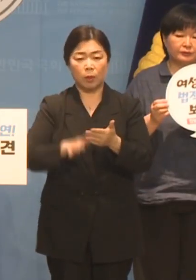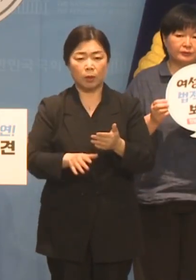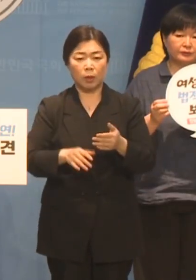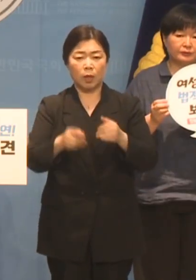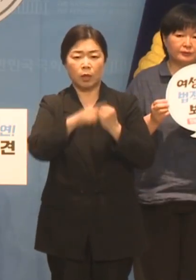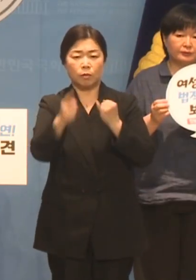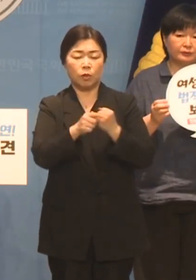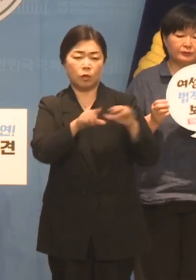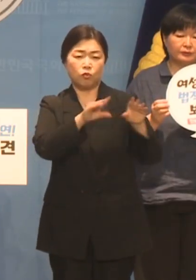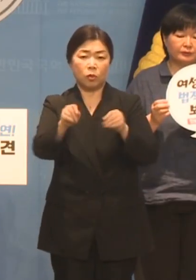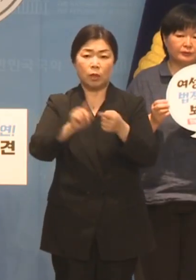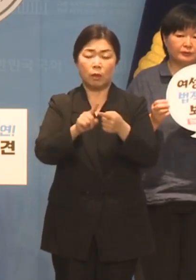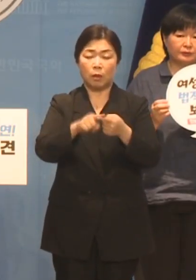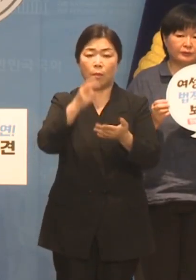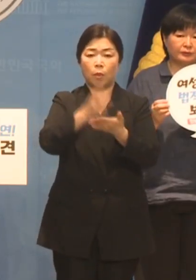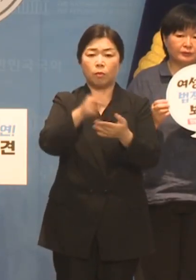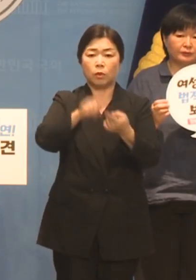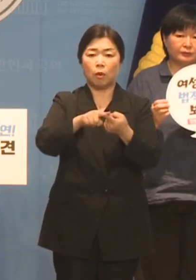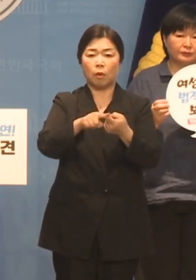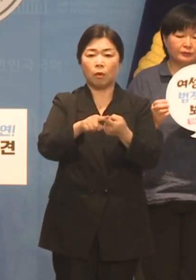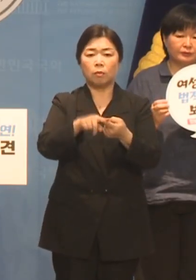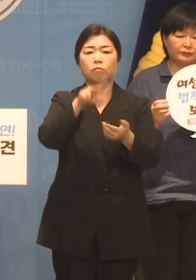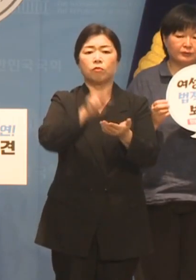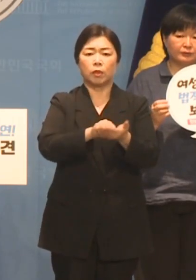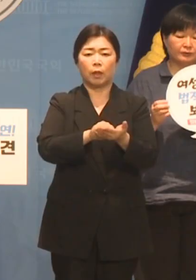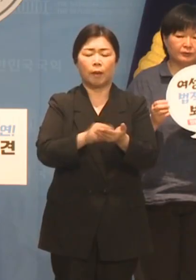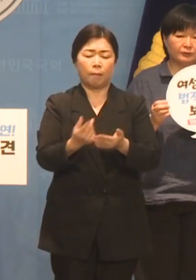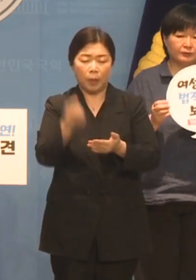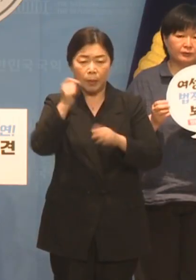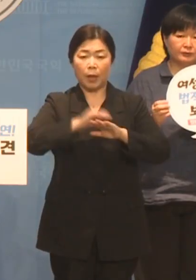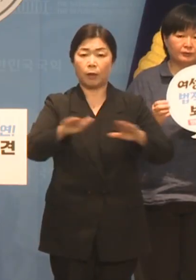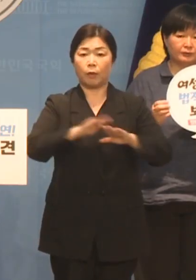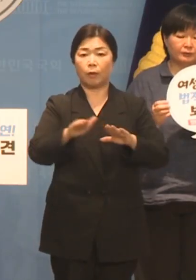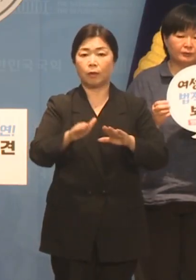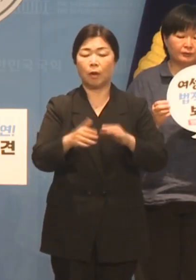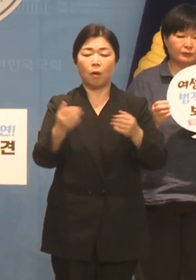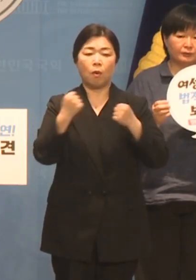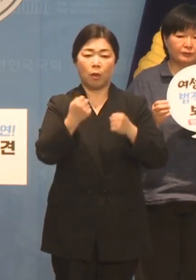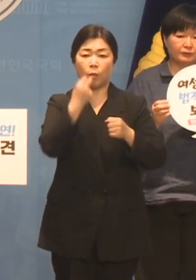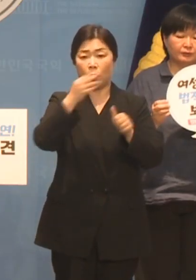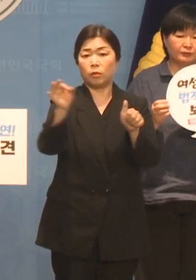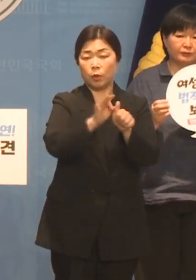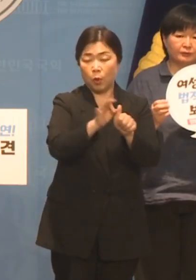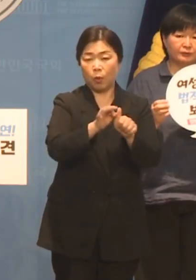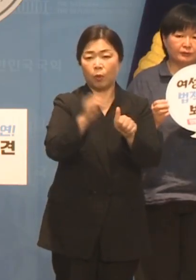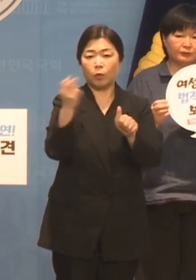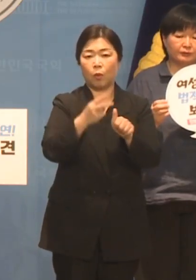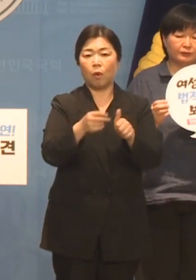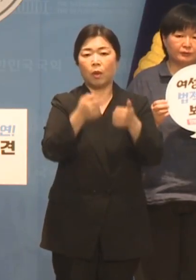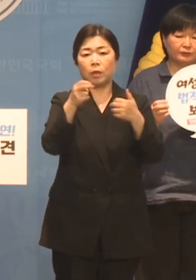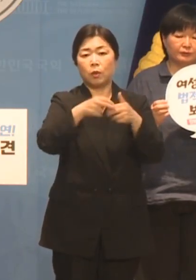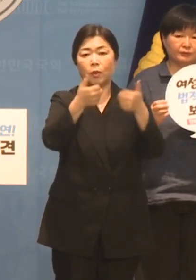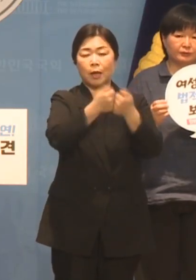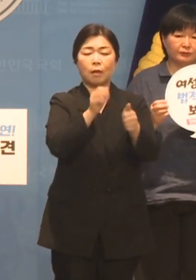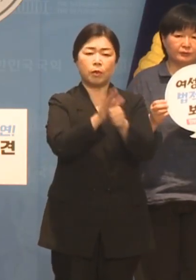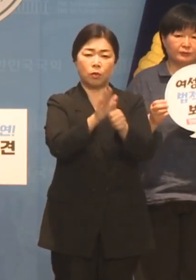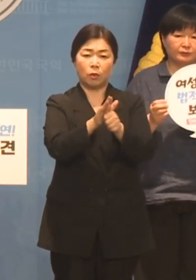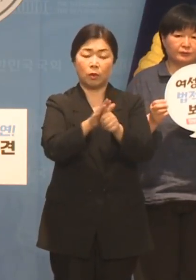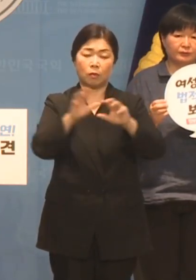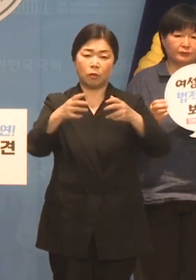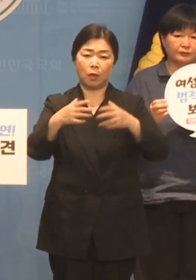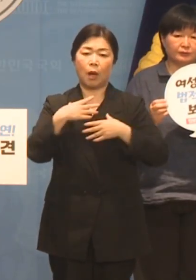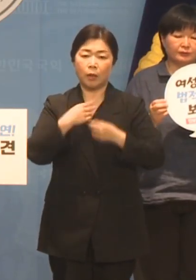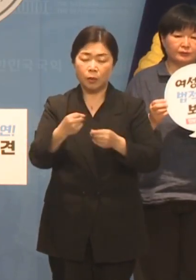대한 법적 공백 상태를 조속히 정비하고 건강보험 적용, 의료상담 지원 등으로 국가가 안전한 임신